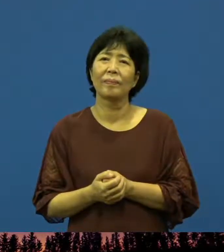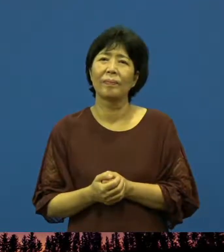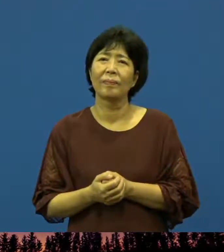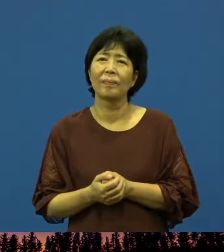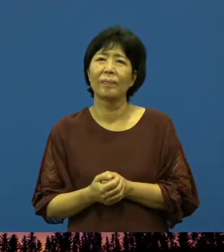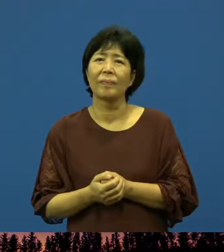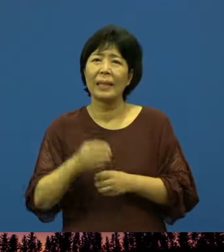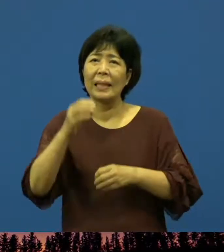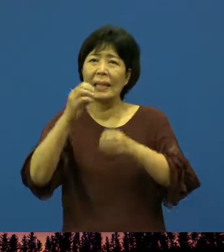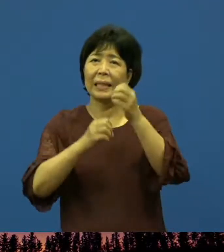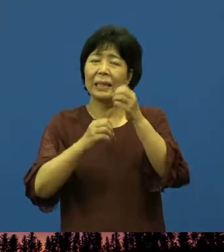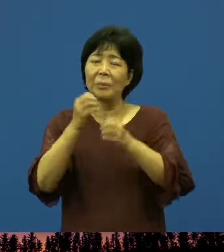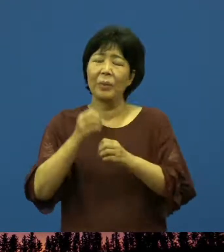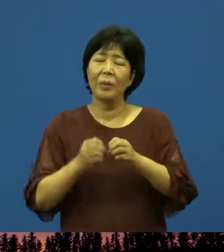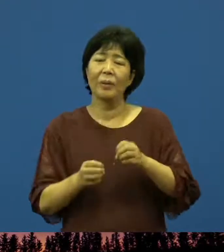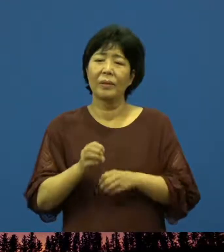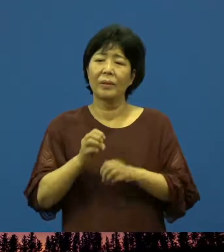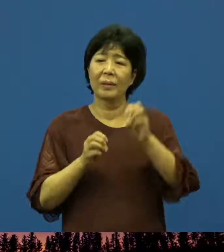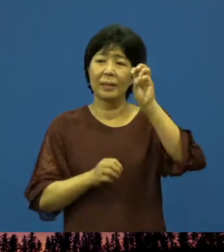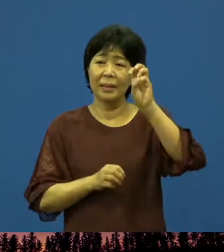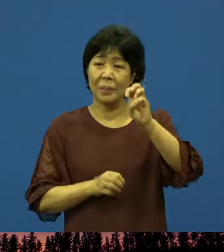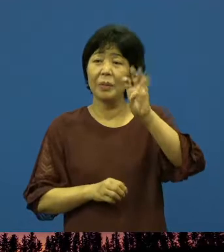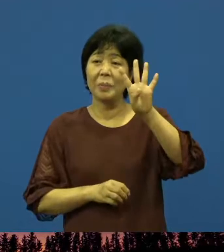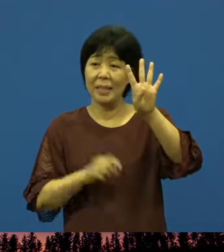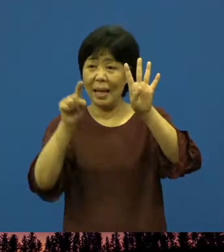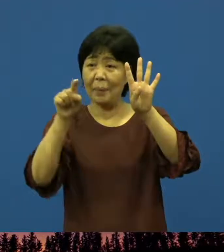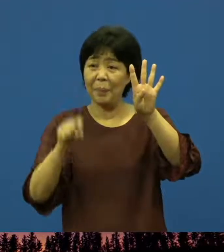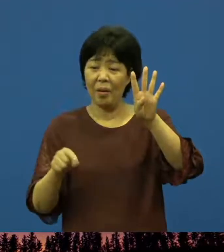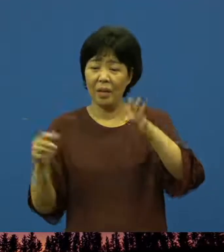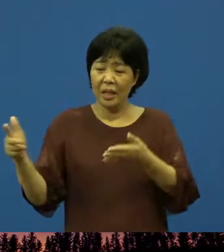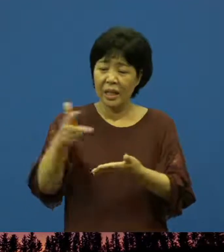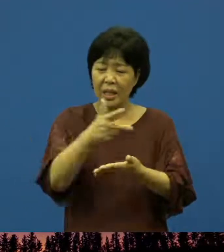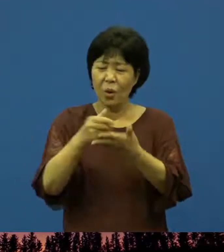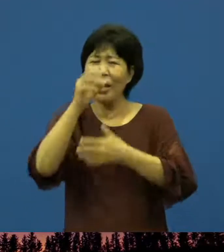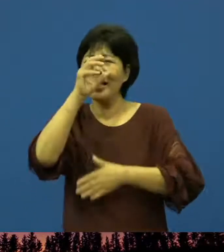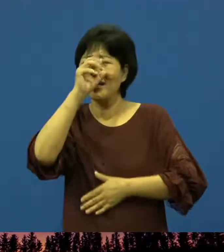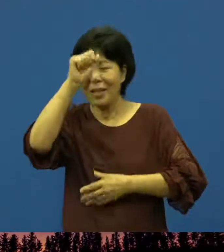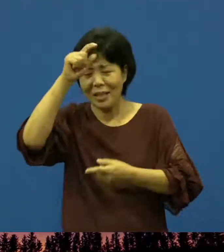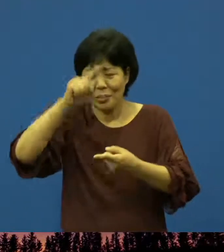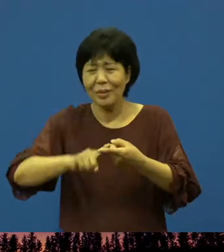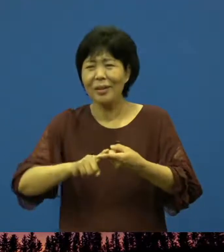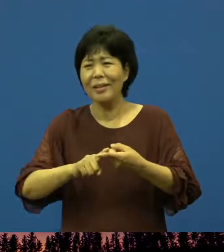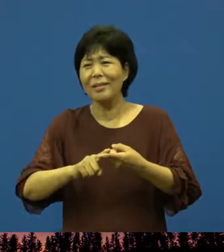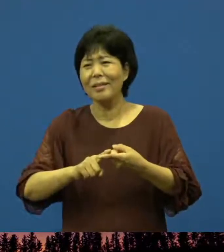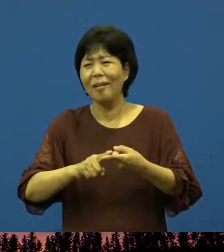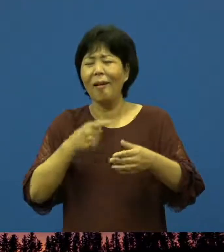오늘 시편 34편 8절에 이렇게 얘기하죠. 너희는 여호와의 선하심을 맛보아할지어다.